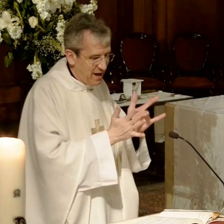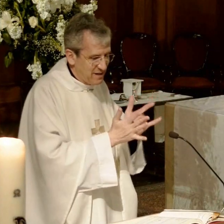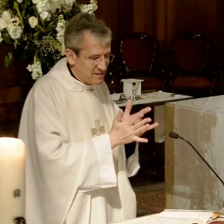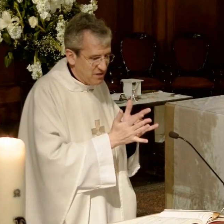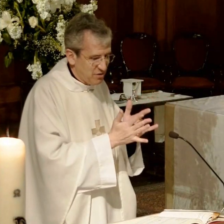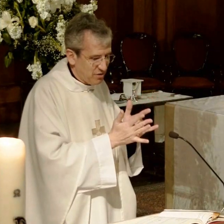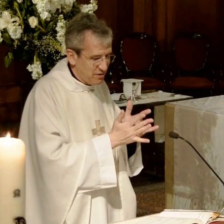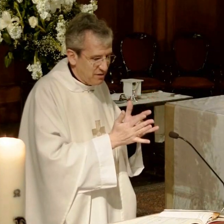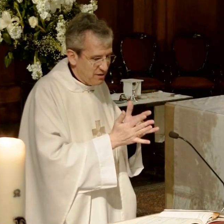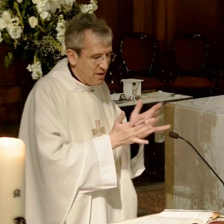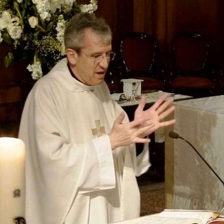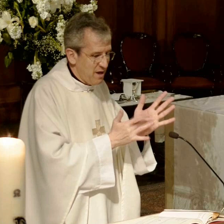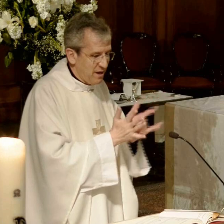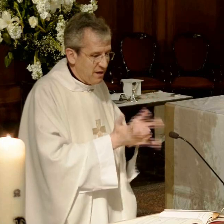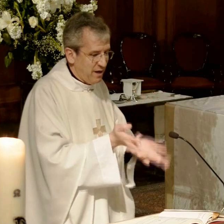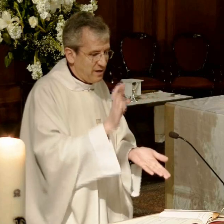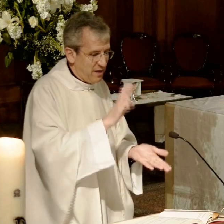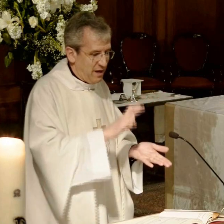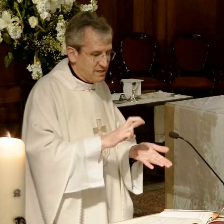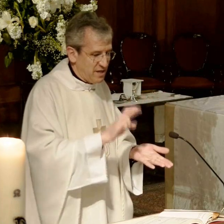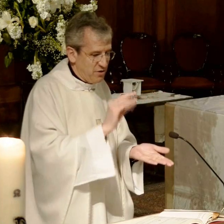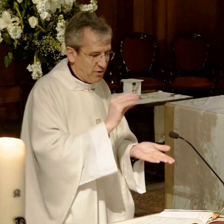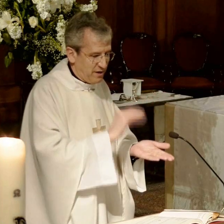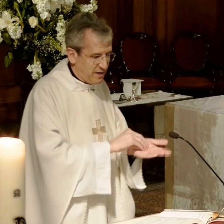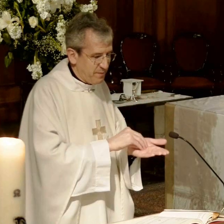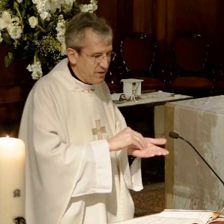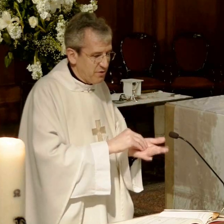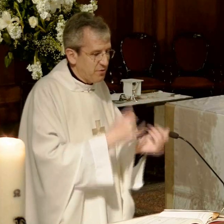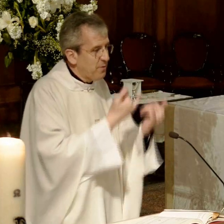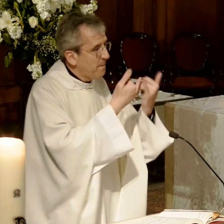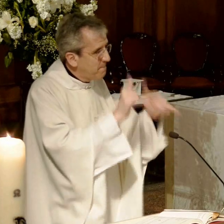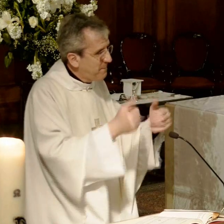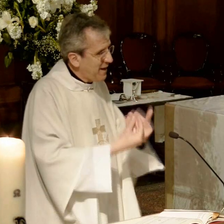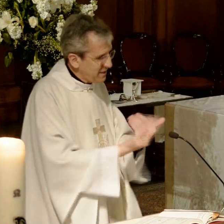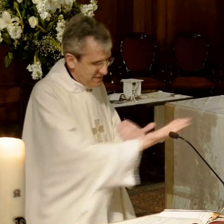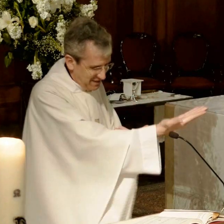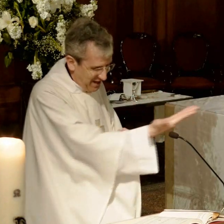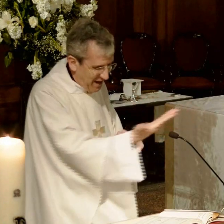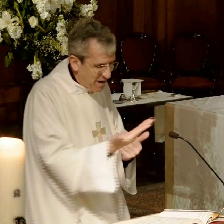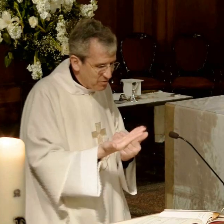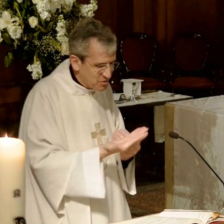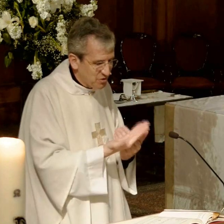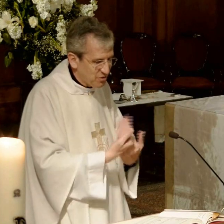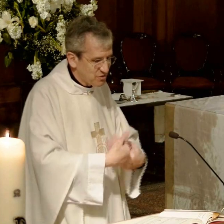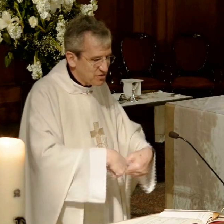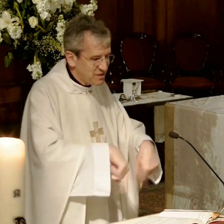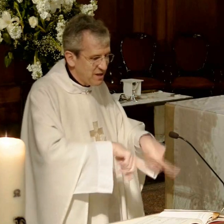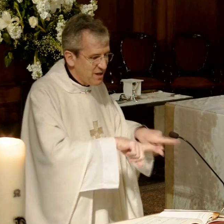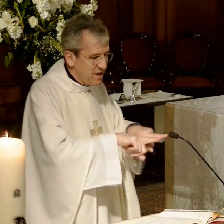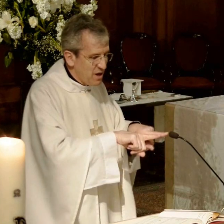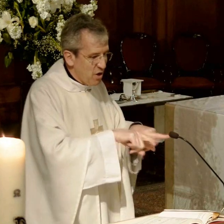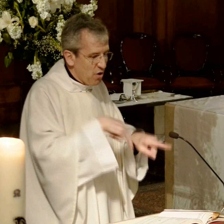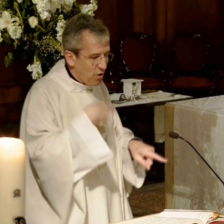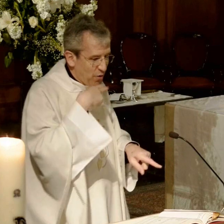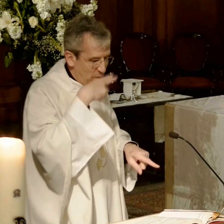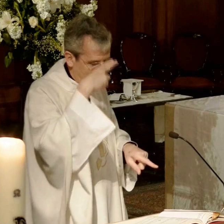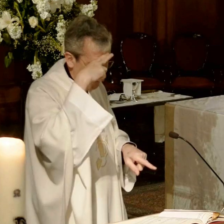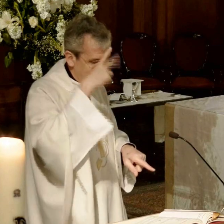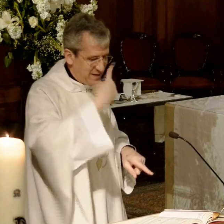al Señor. El Señor repitió: «Paz a vosotros. Como el Padre